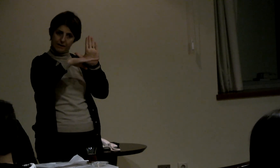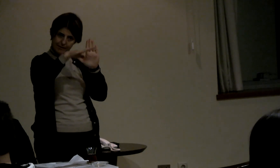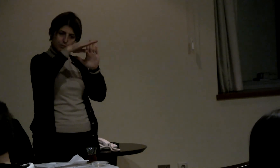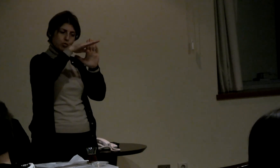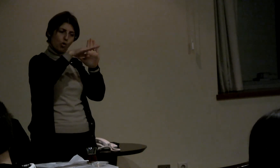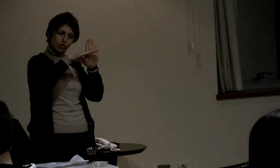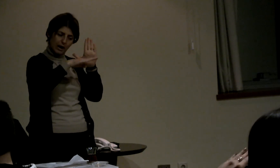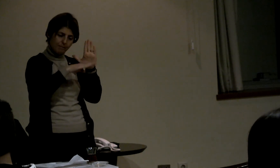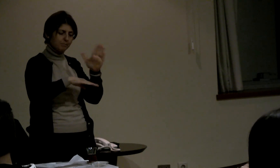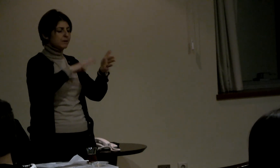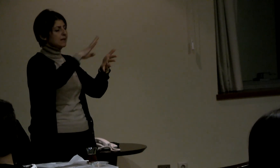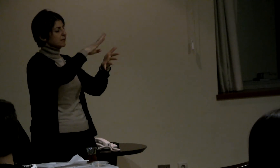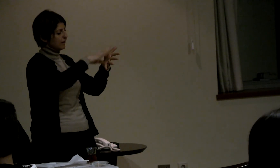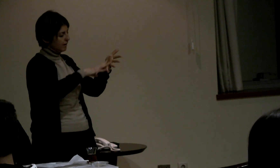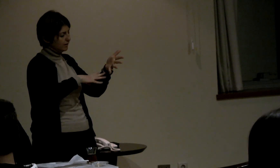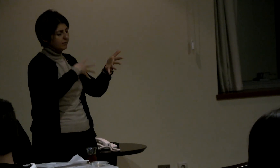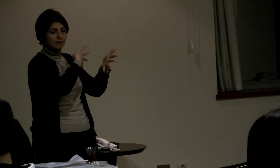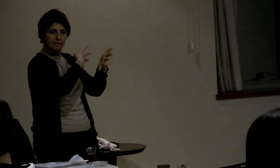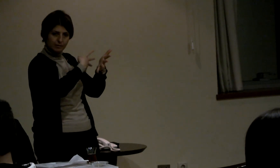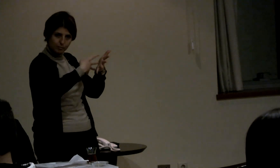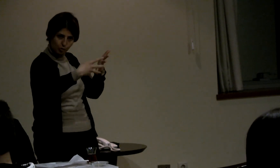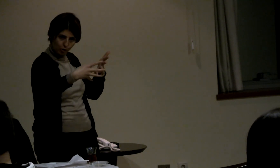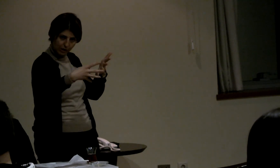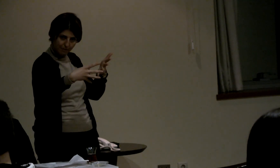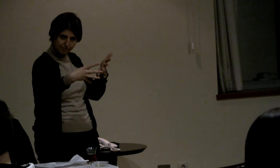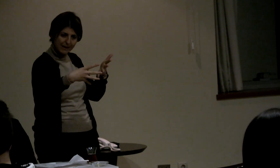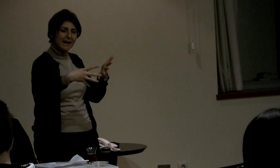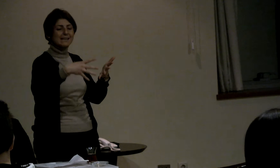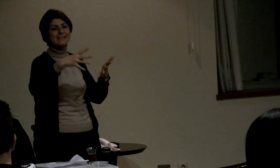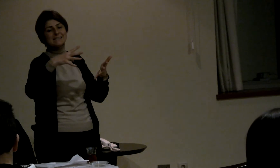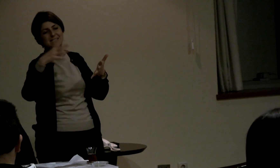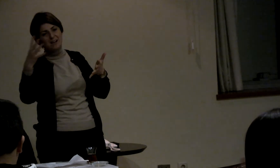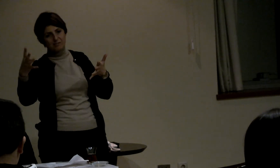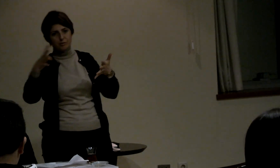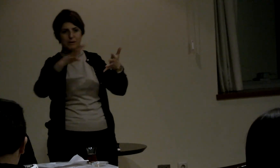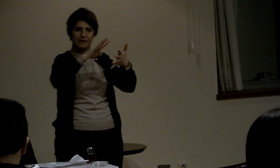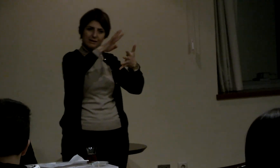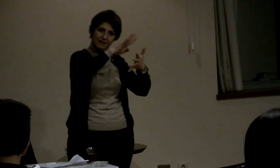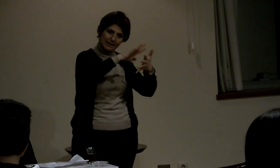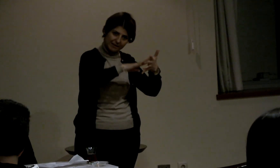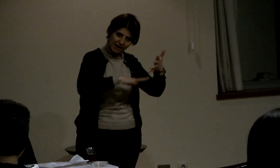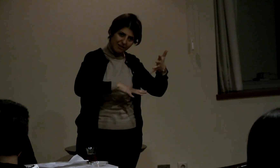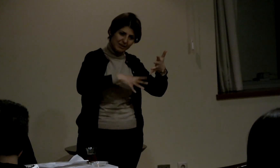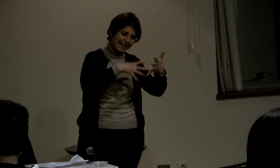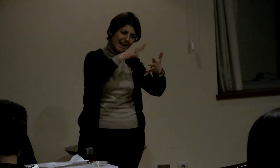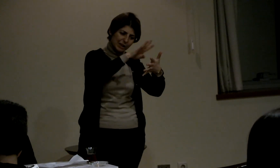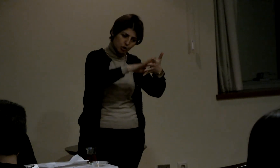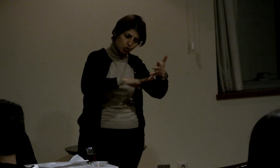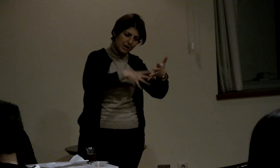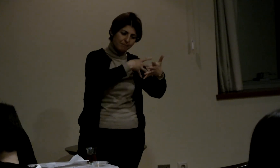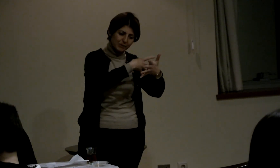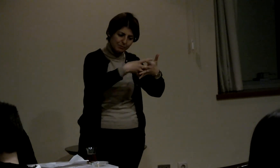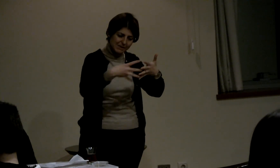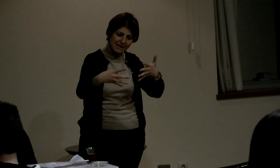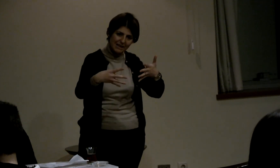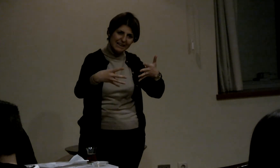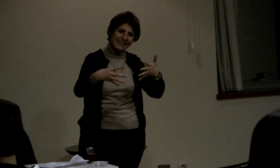Evet, program. Ya da program. Hani gezi takvimi. Genelde şunu yaptığımızda